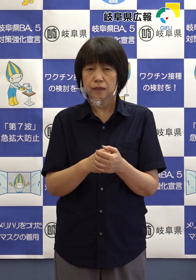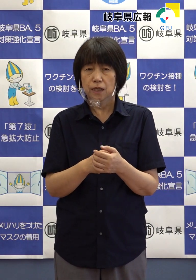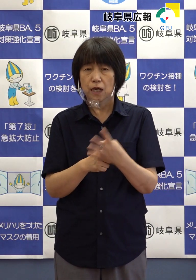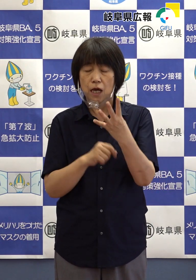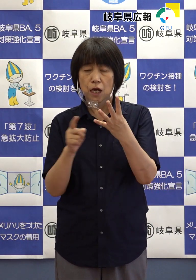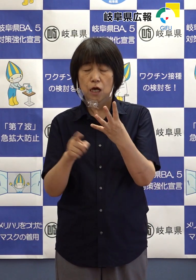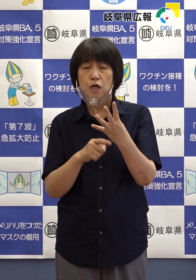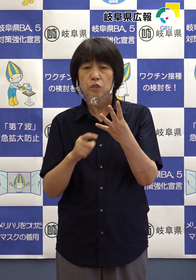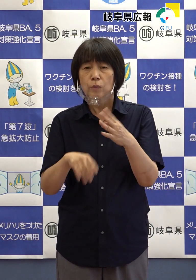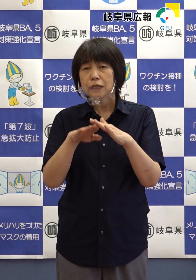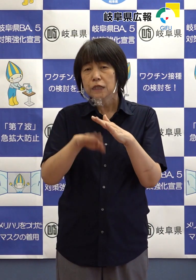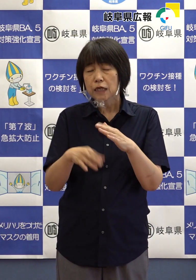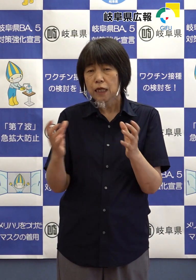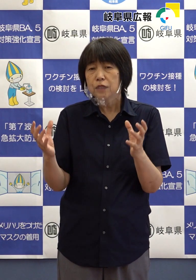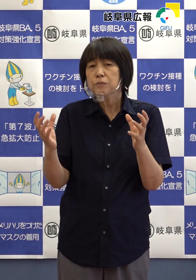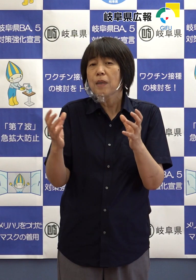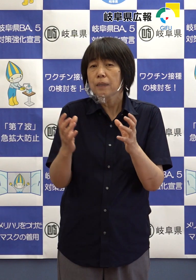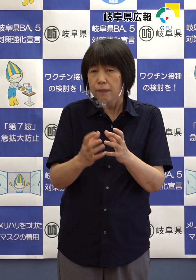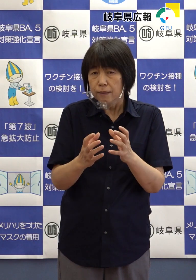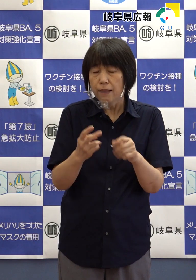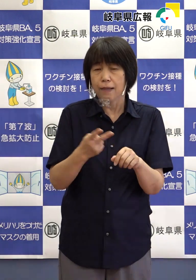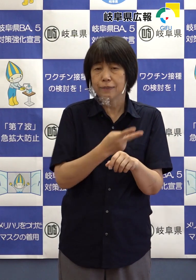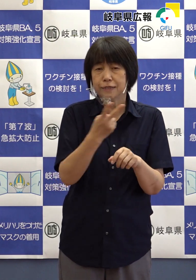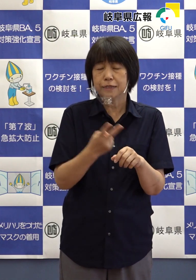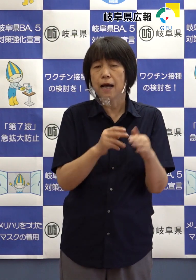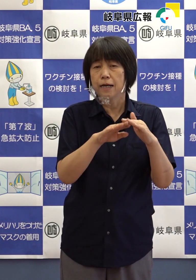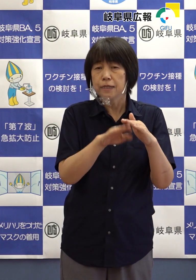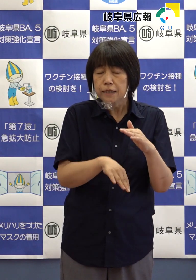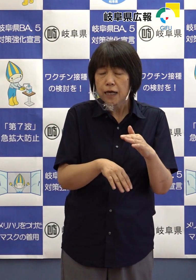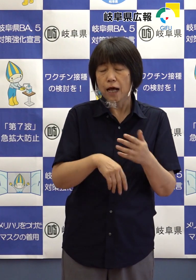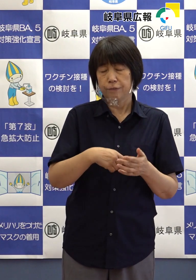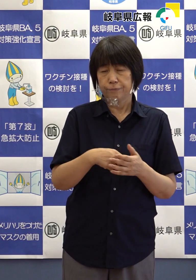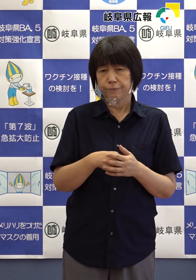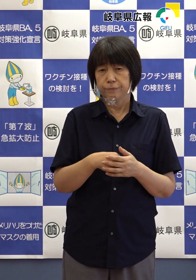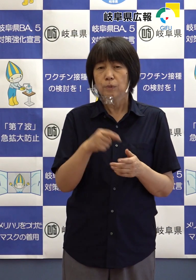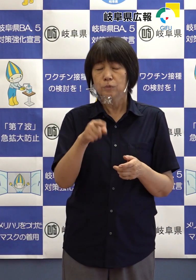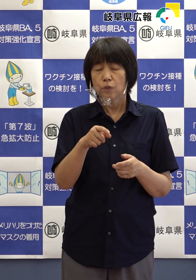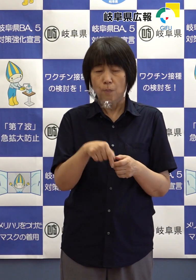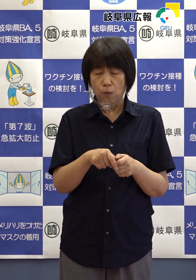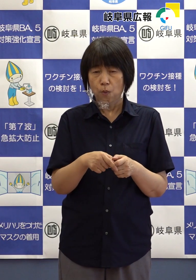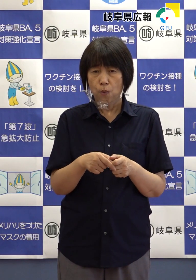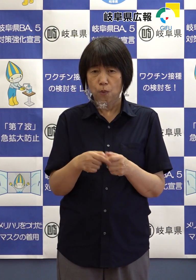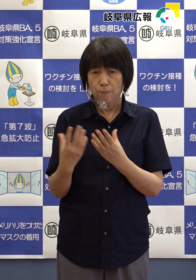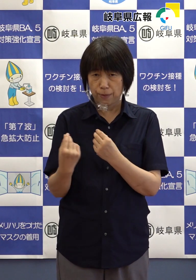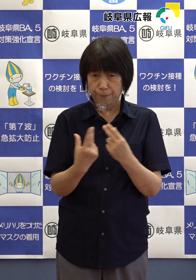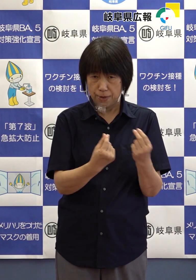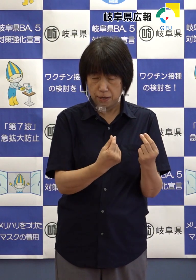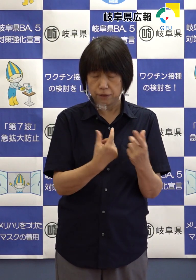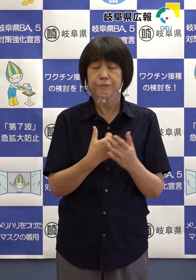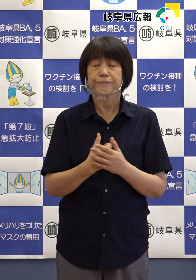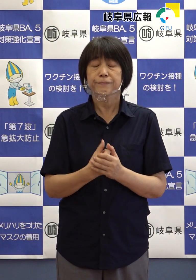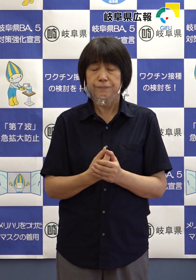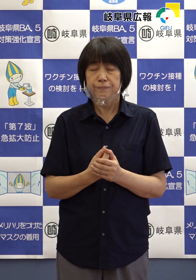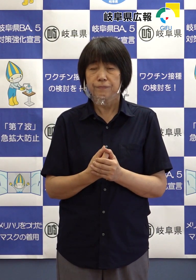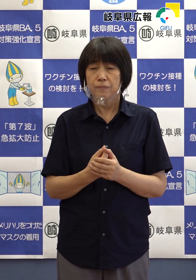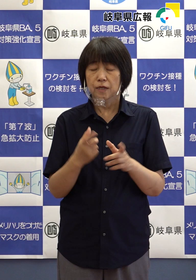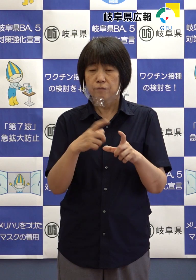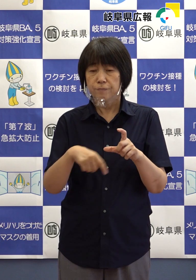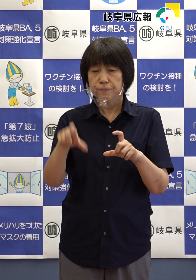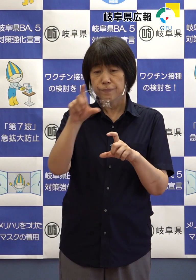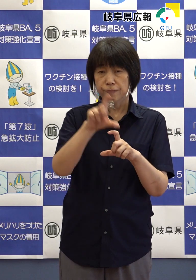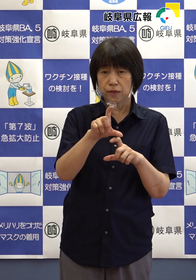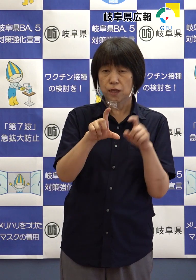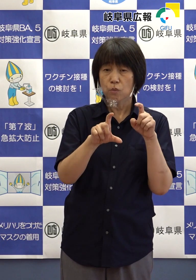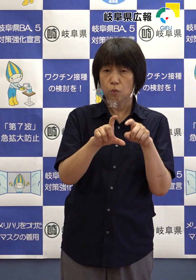当然3してるんですねっていうの上乗せ分もあのーと書いたそうですね奪うは自分ですいて